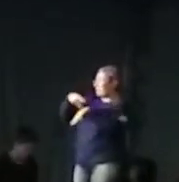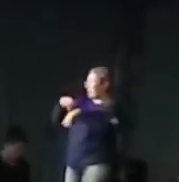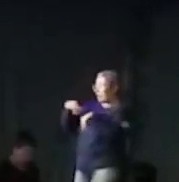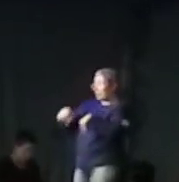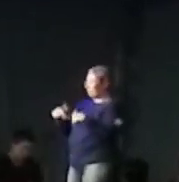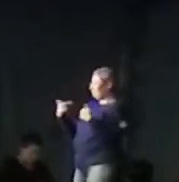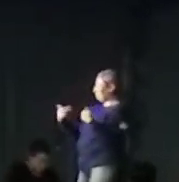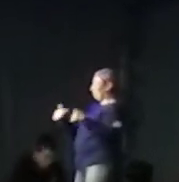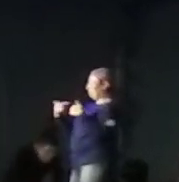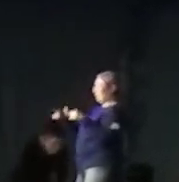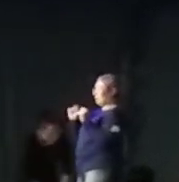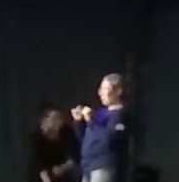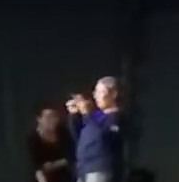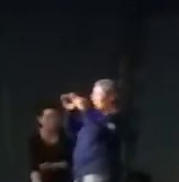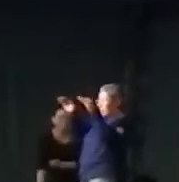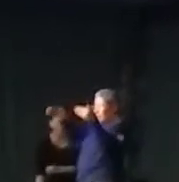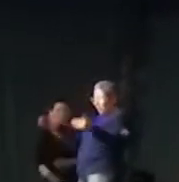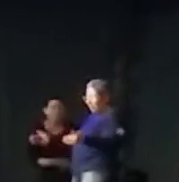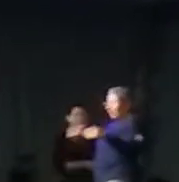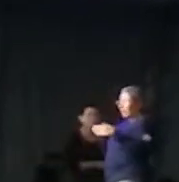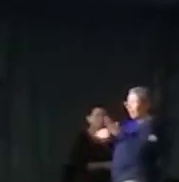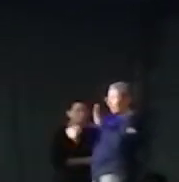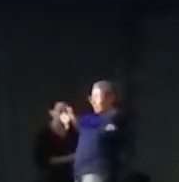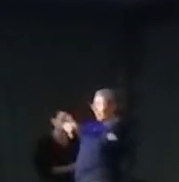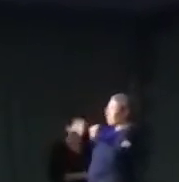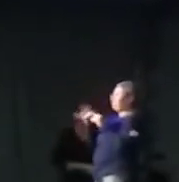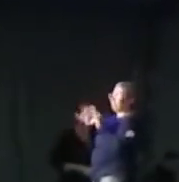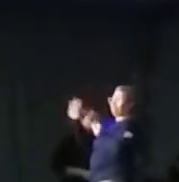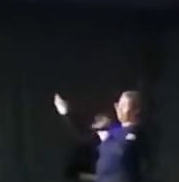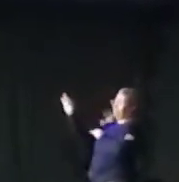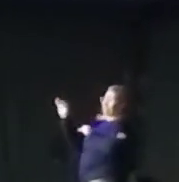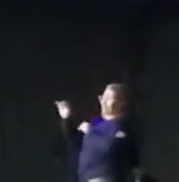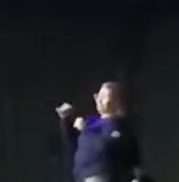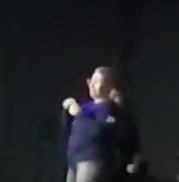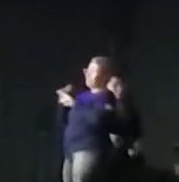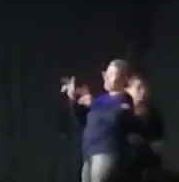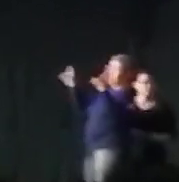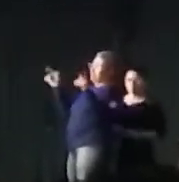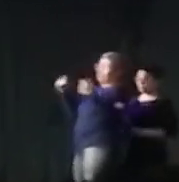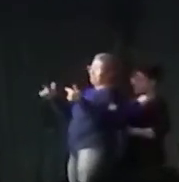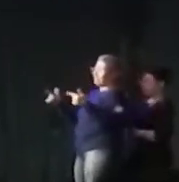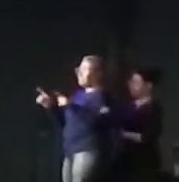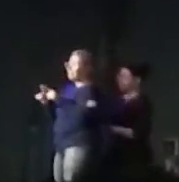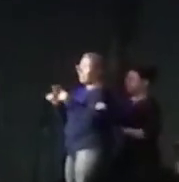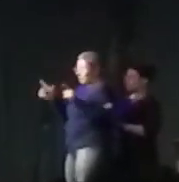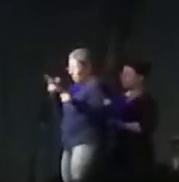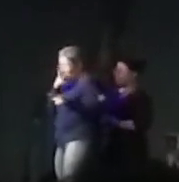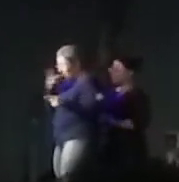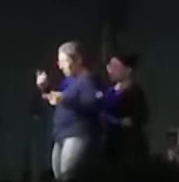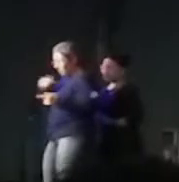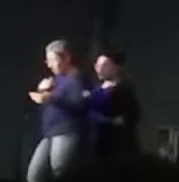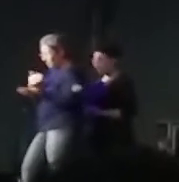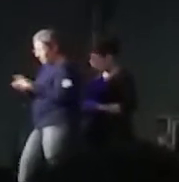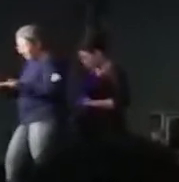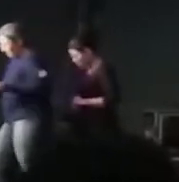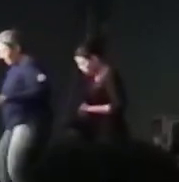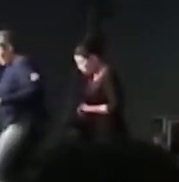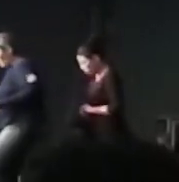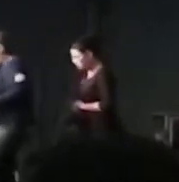existia essa categoria assim para nós, muito longe. Então eu comecei